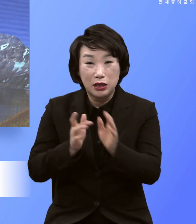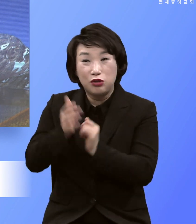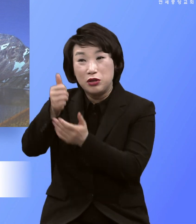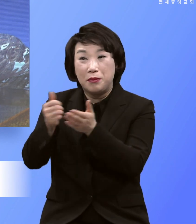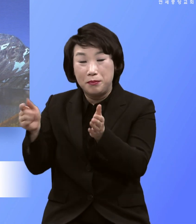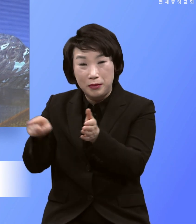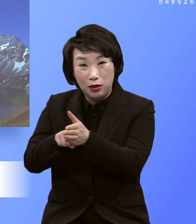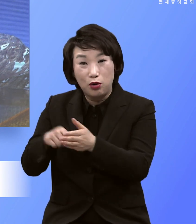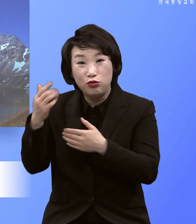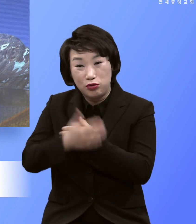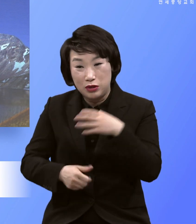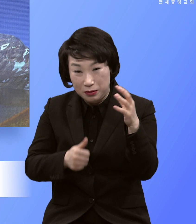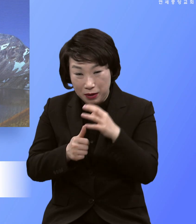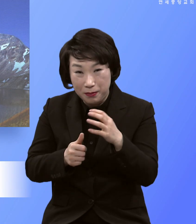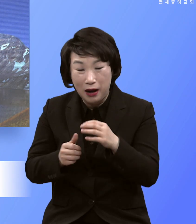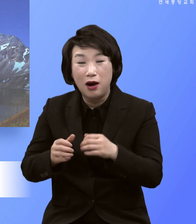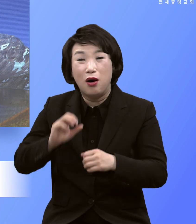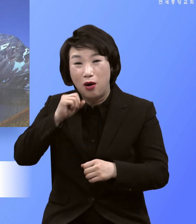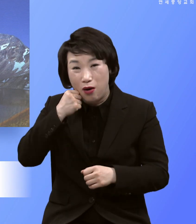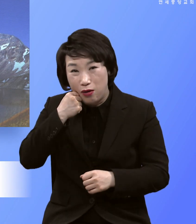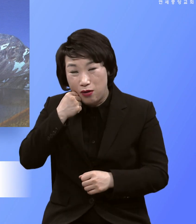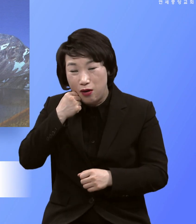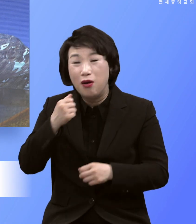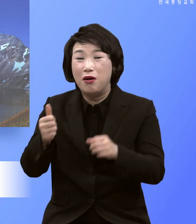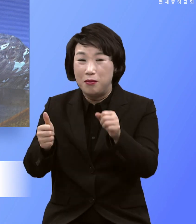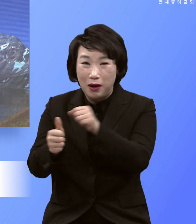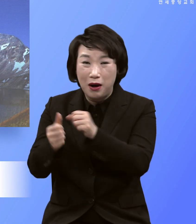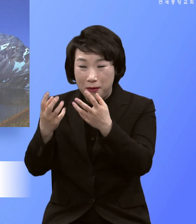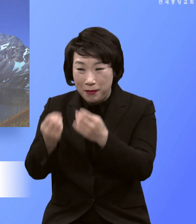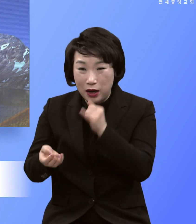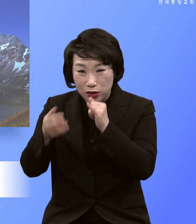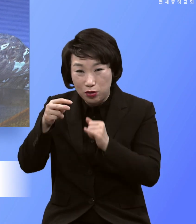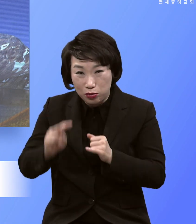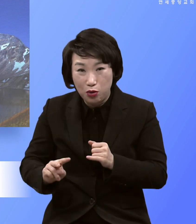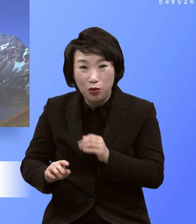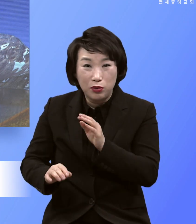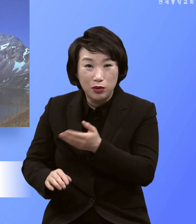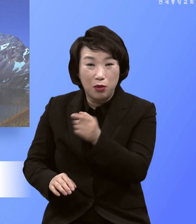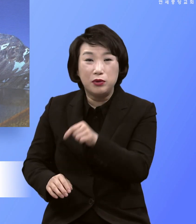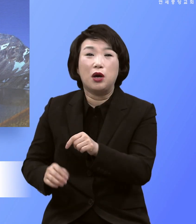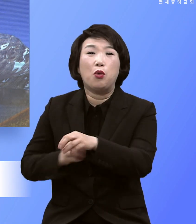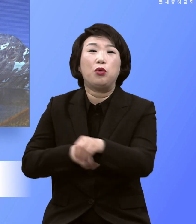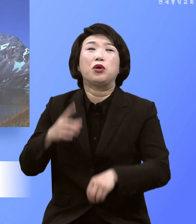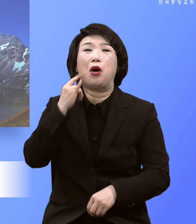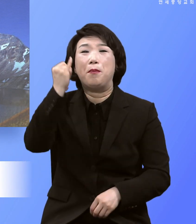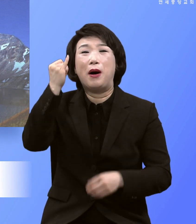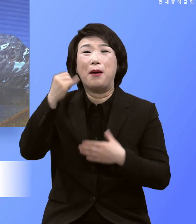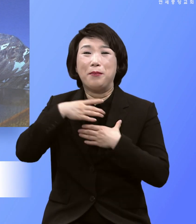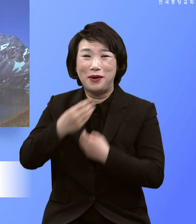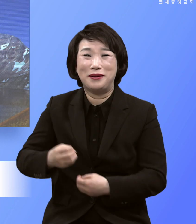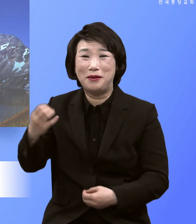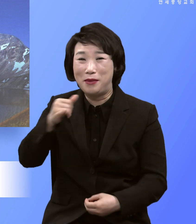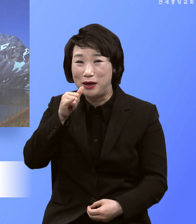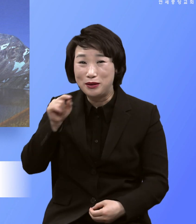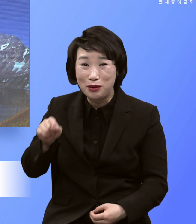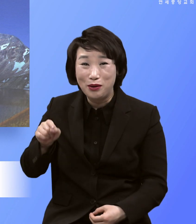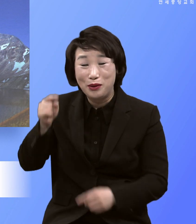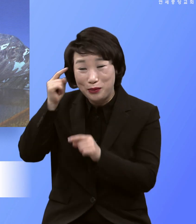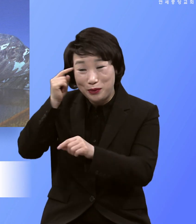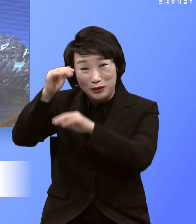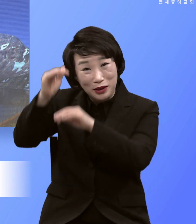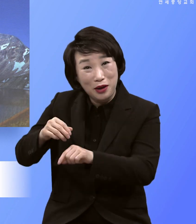믿고 육신이 핍박받고 고통당하고 매를 맞지라도 그게 편태요. 이것이